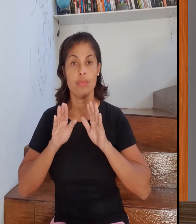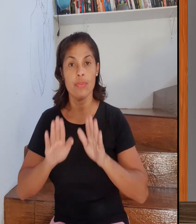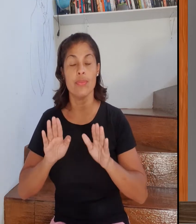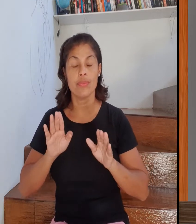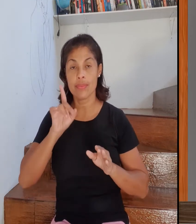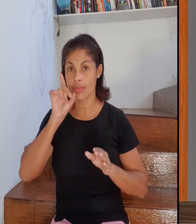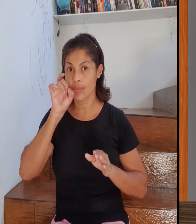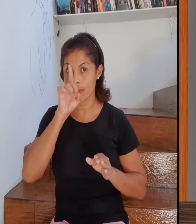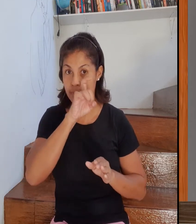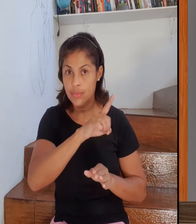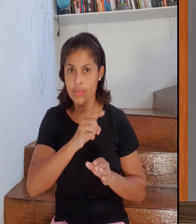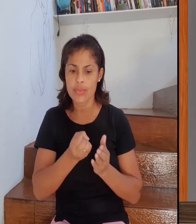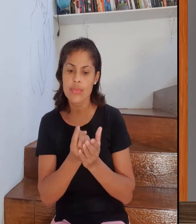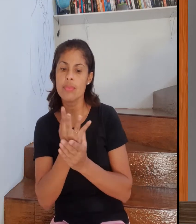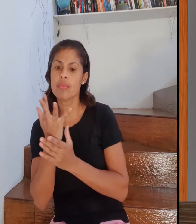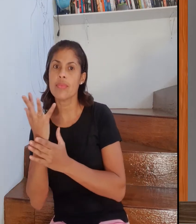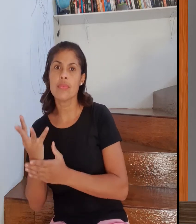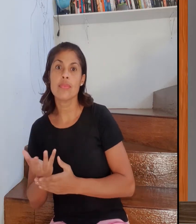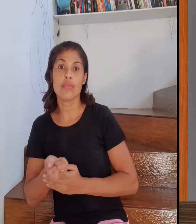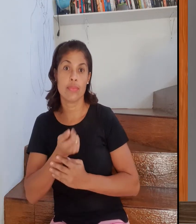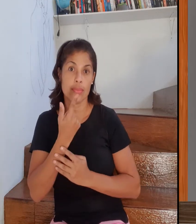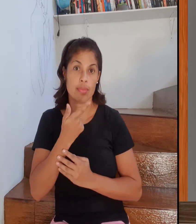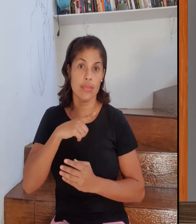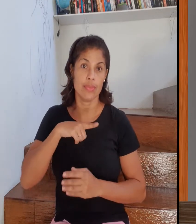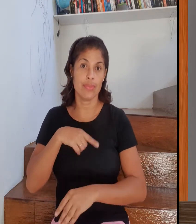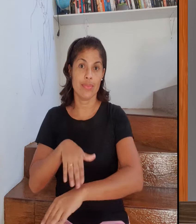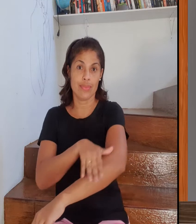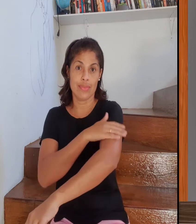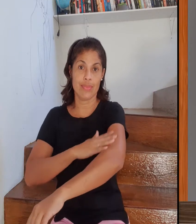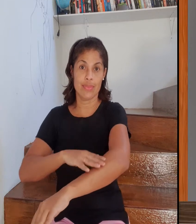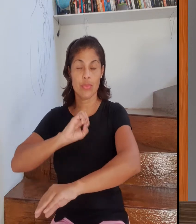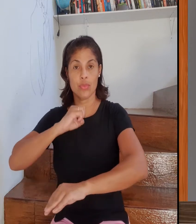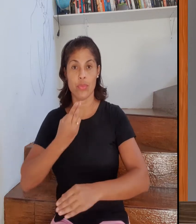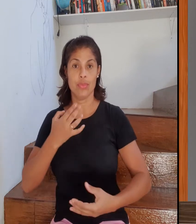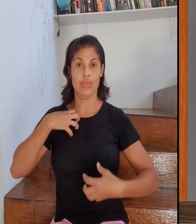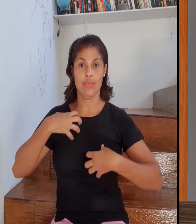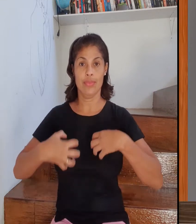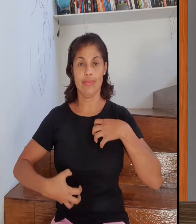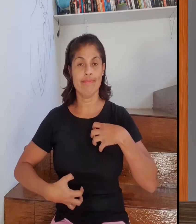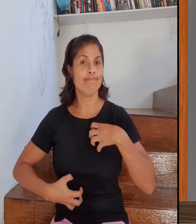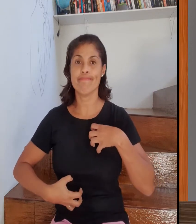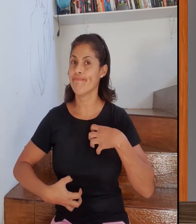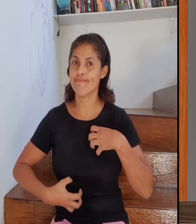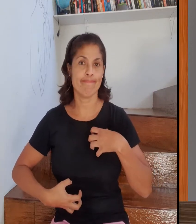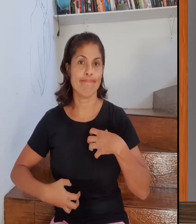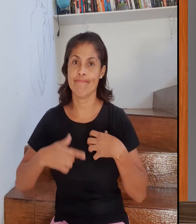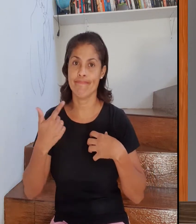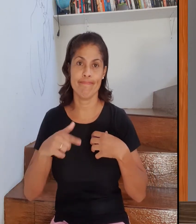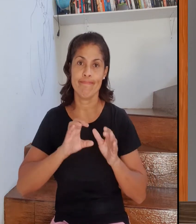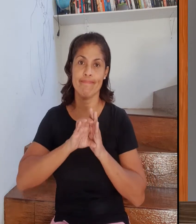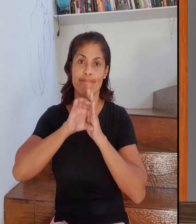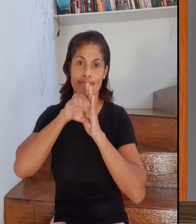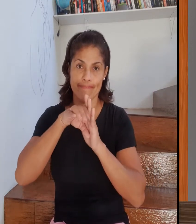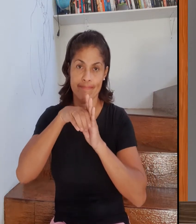pela dificuldade de quantificar a droga nos tecidos e nos órgãos, nós não usamos esse